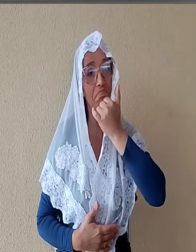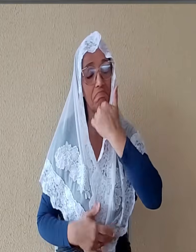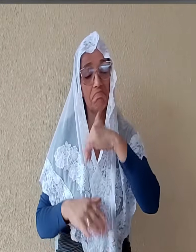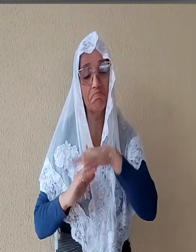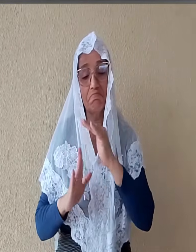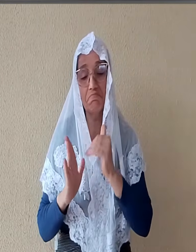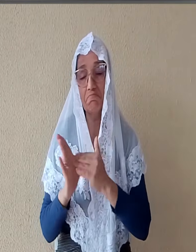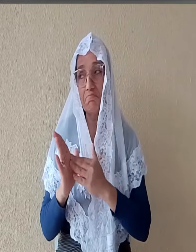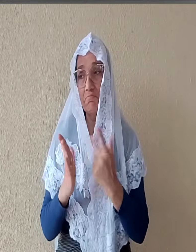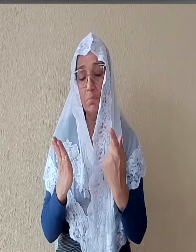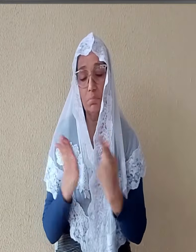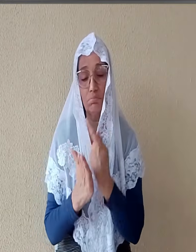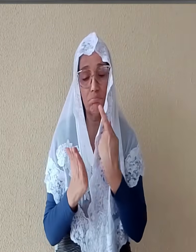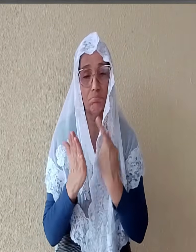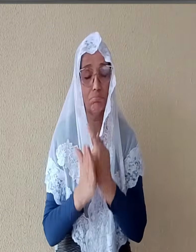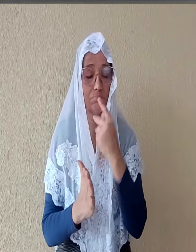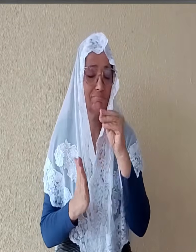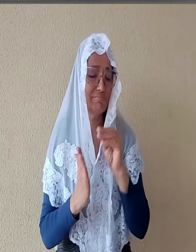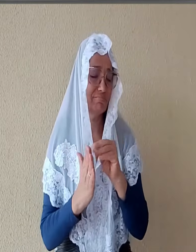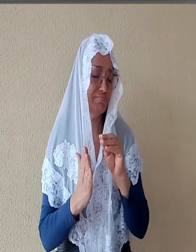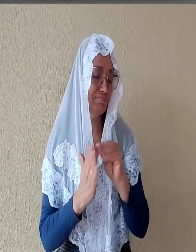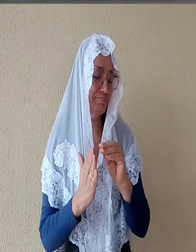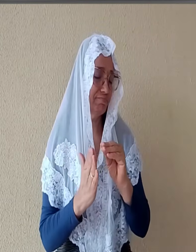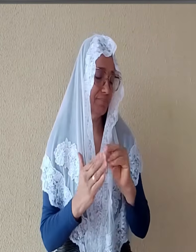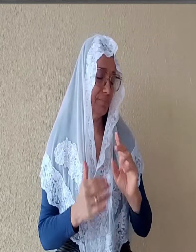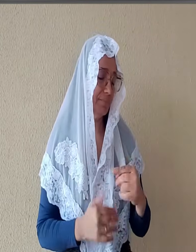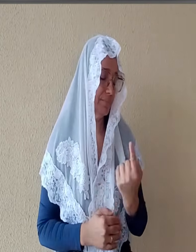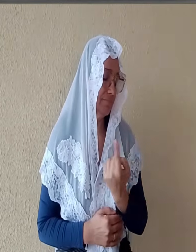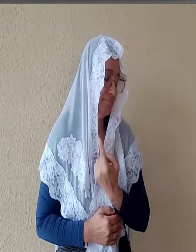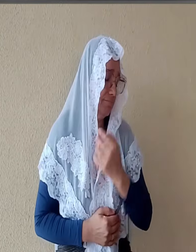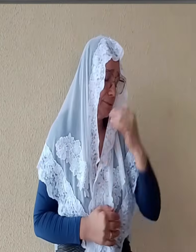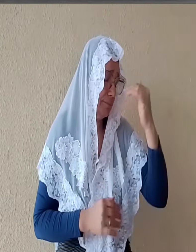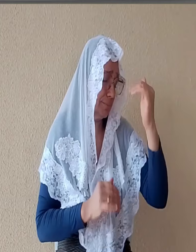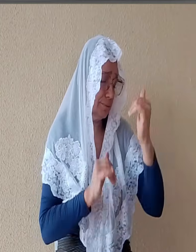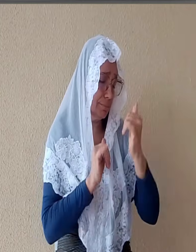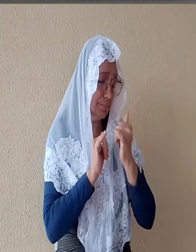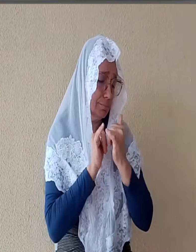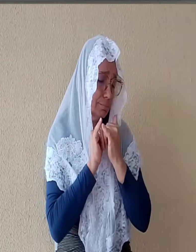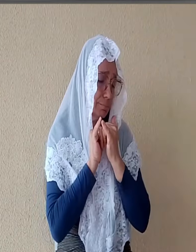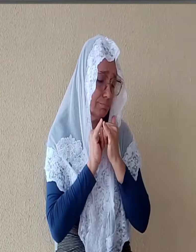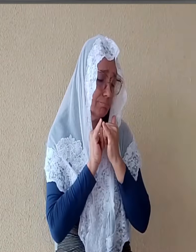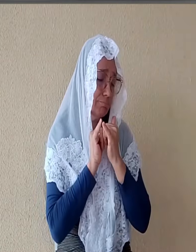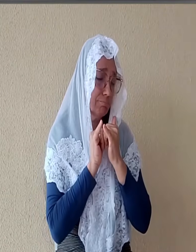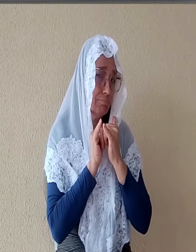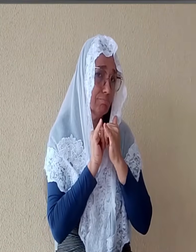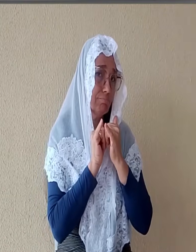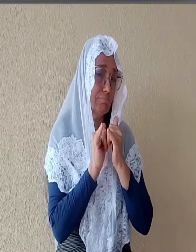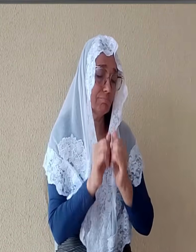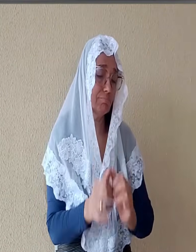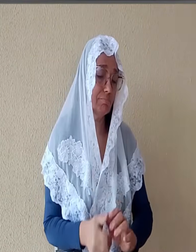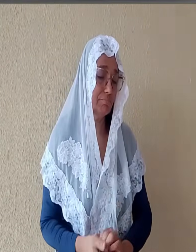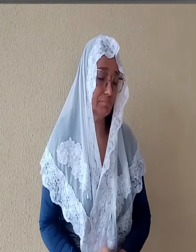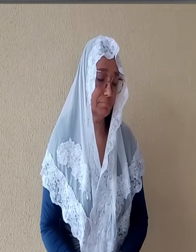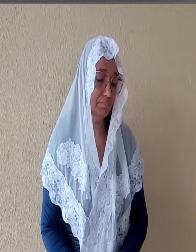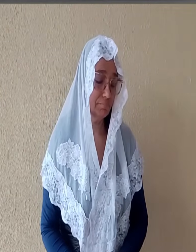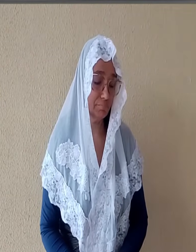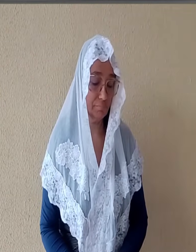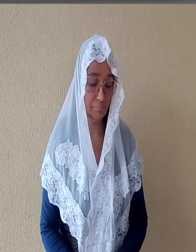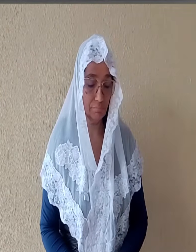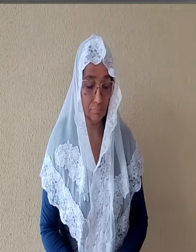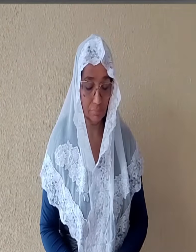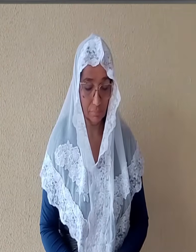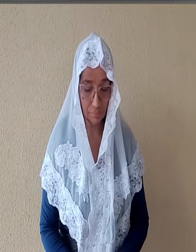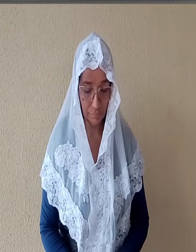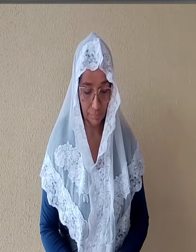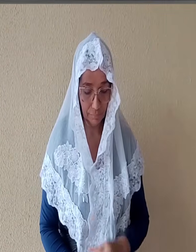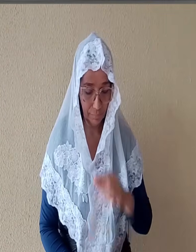Deus. palavras, Senhor, nos perdoe em nome do Senhor Glória a Jesus Deus. Cristo. Senhor, graças te damos, é por